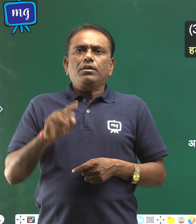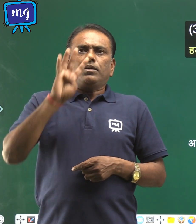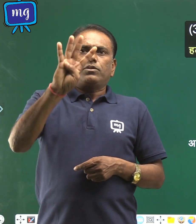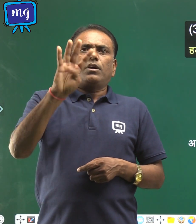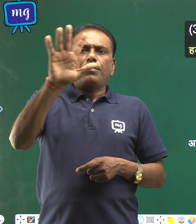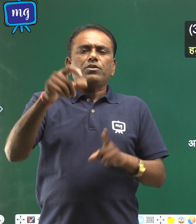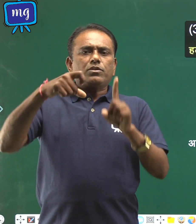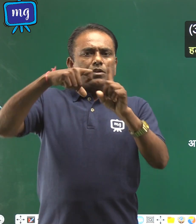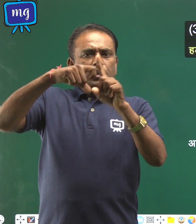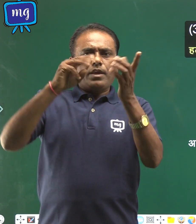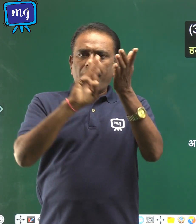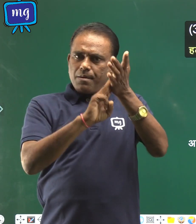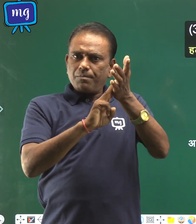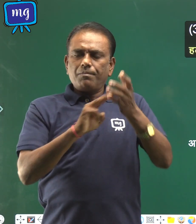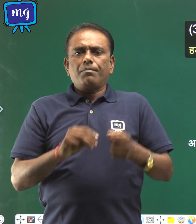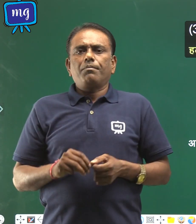45 किलोमीटर